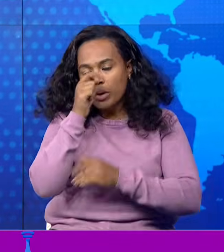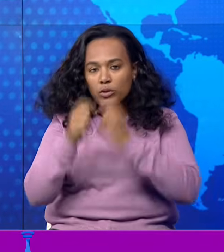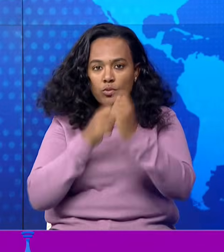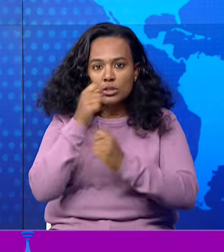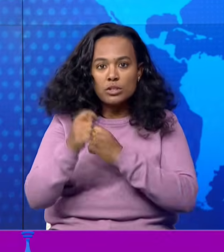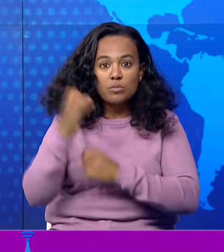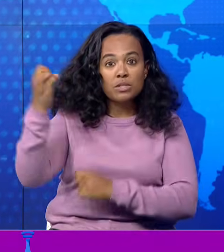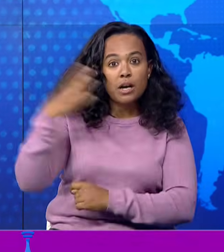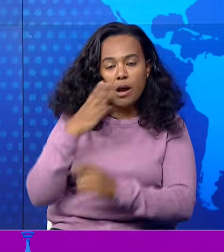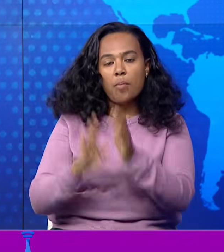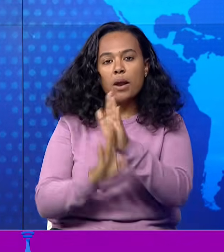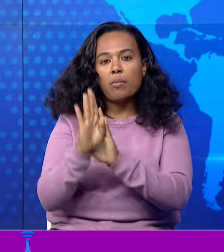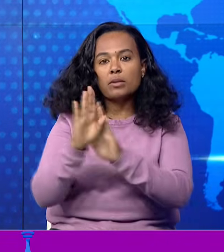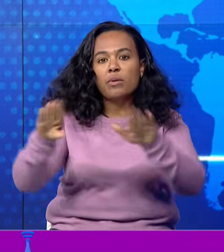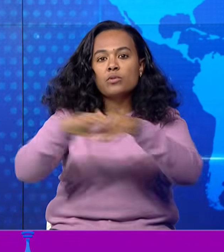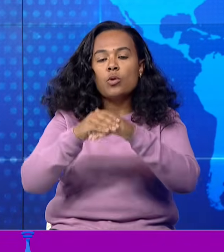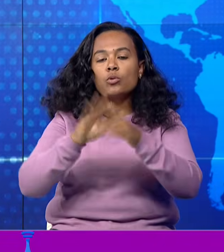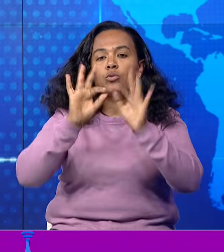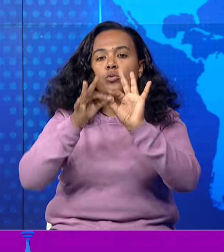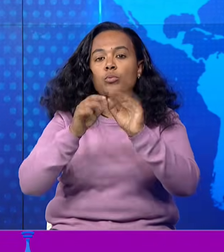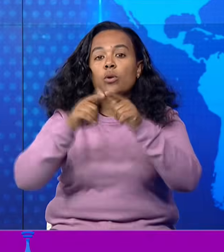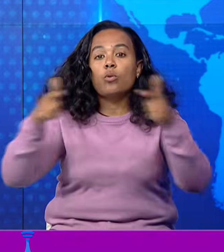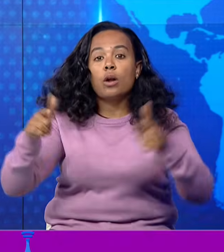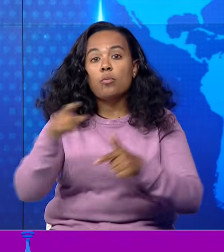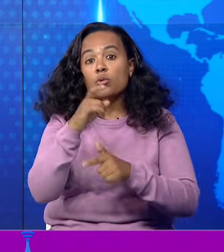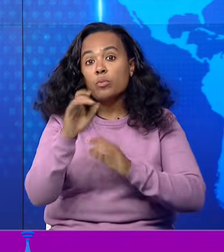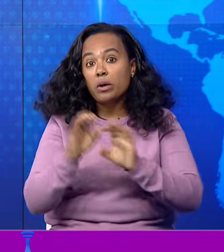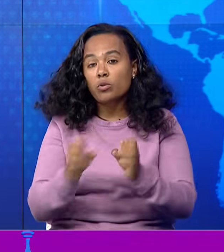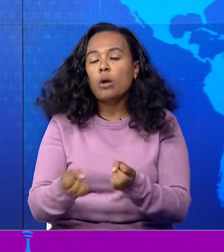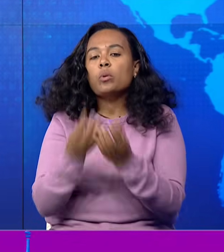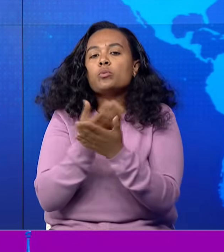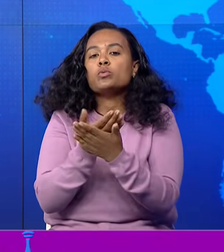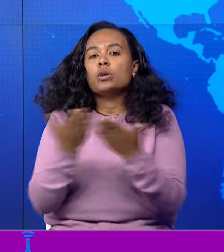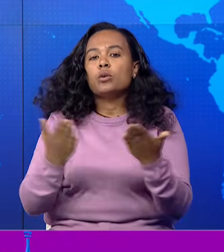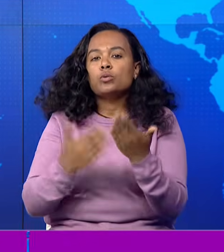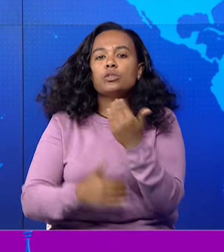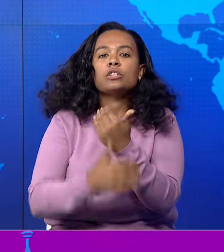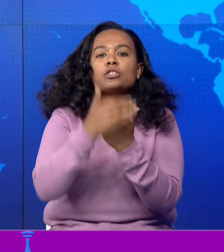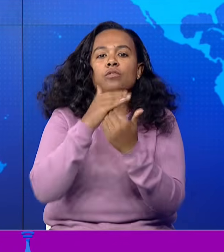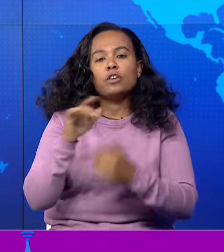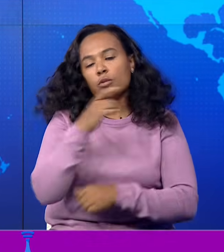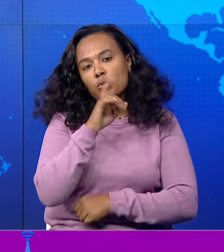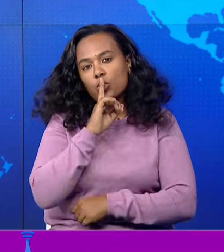ጸጋዎችን ማልማትና ማስተዋወቅ ትርጉሙ የጎላ የሚያደርገውና በብዙ አመክንዮችም የታጀበ በመሆኑ ነው።